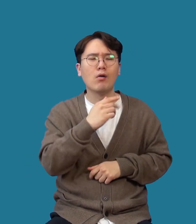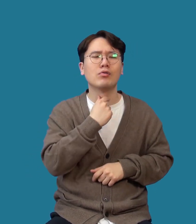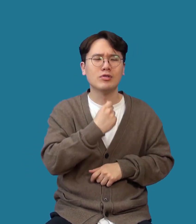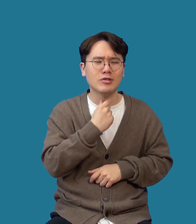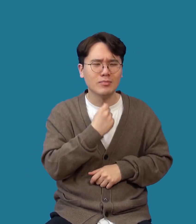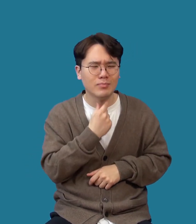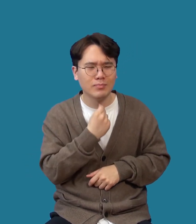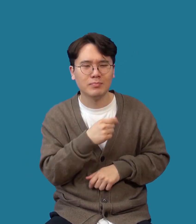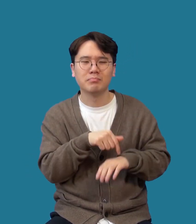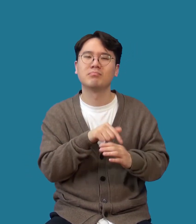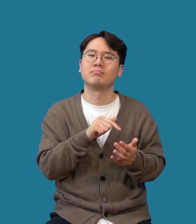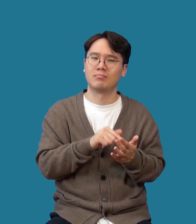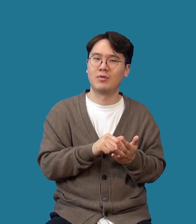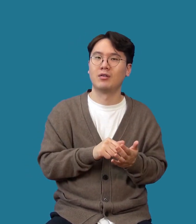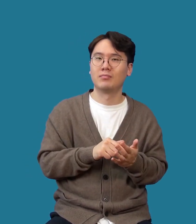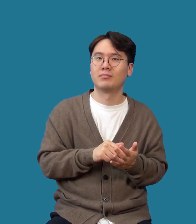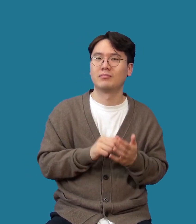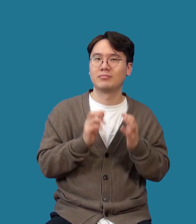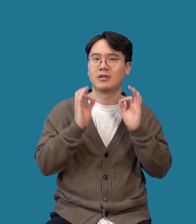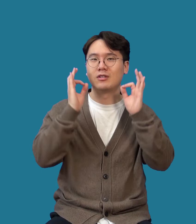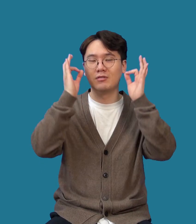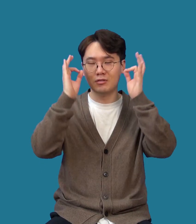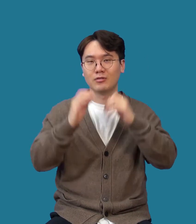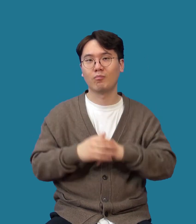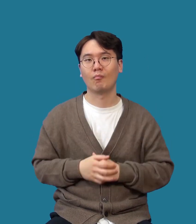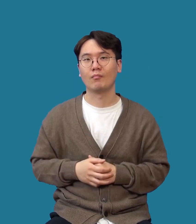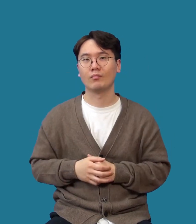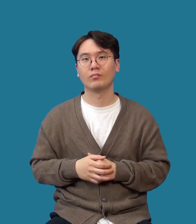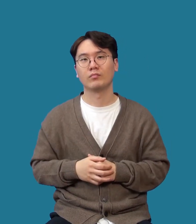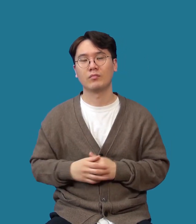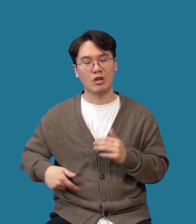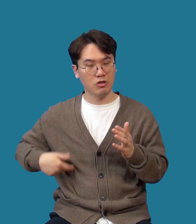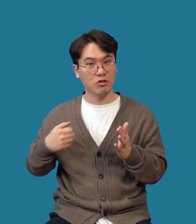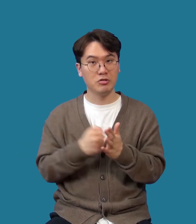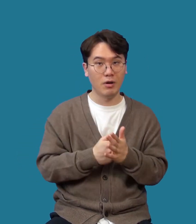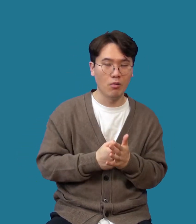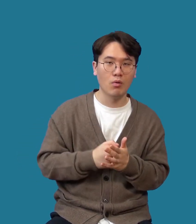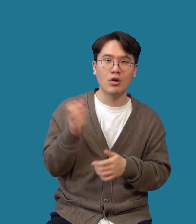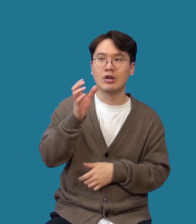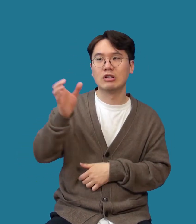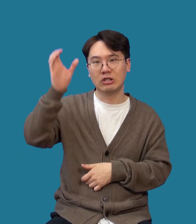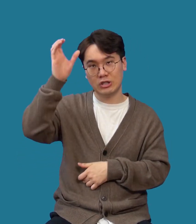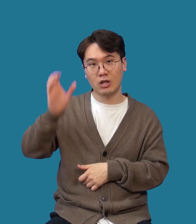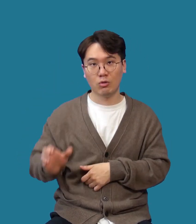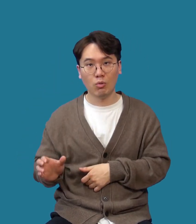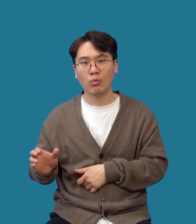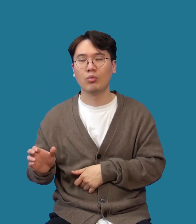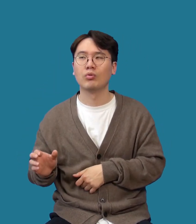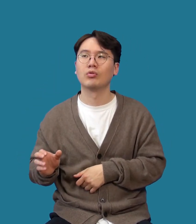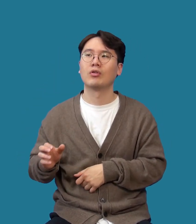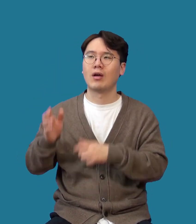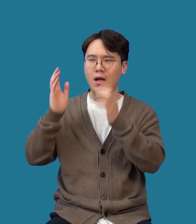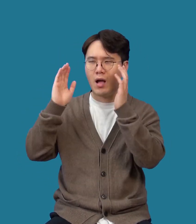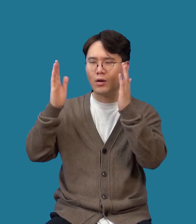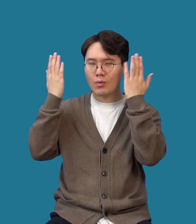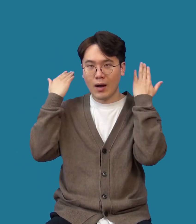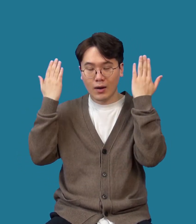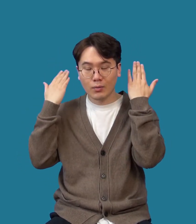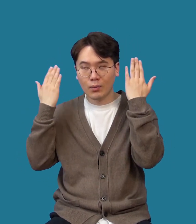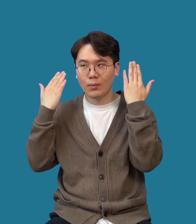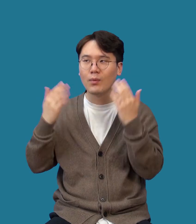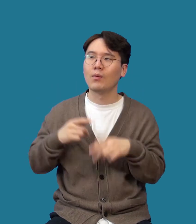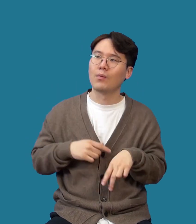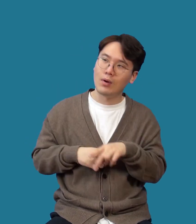결심을 하고 신학교 제일 그 종탑 위에 있는 기도실에 올라가서 기도하기를 시작했습니다. 우리처럼